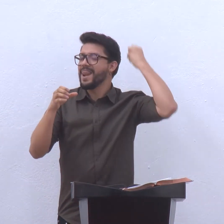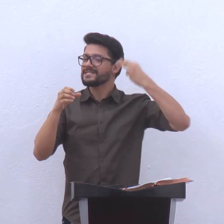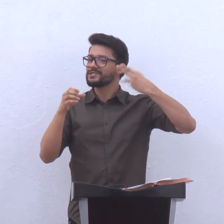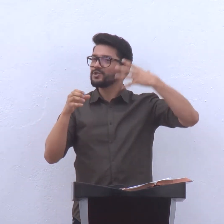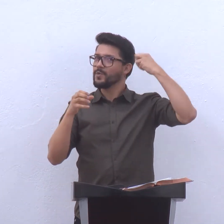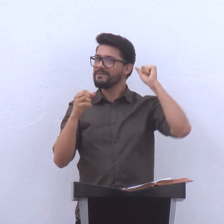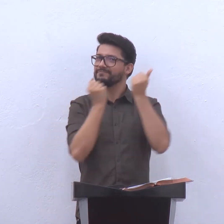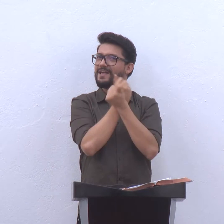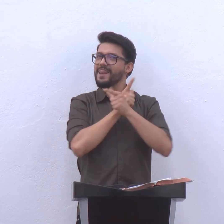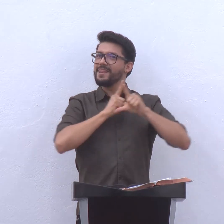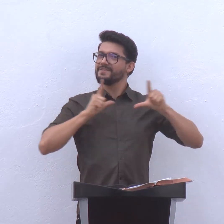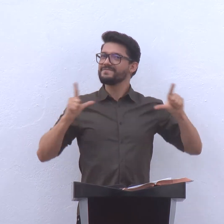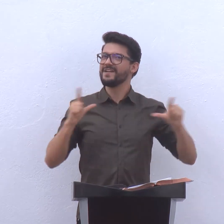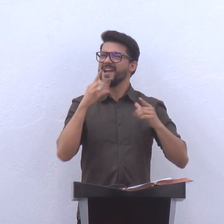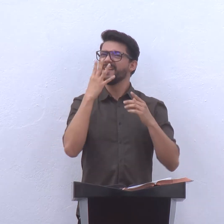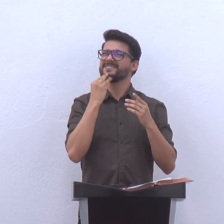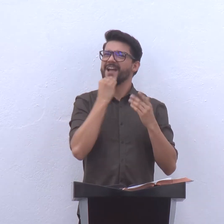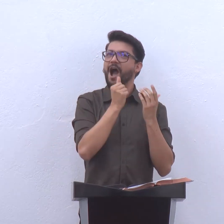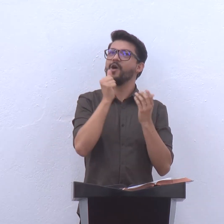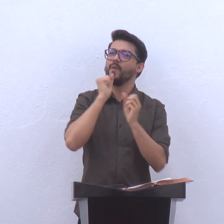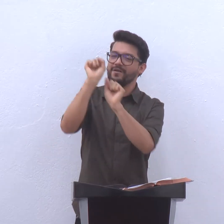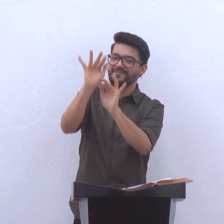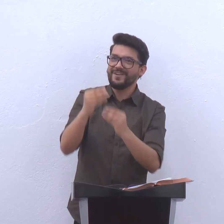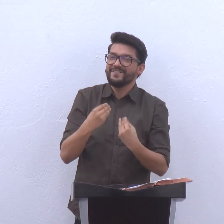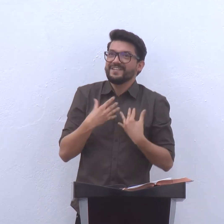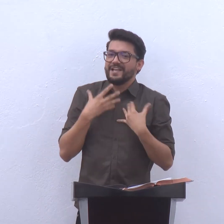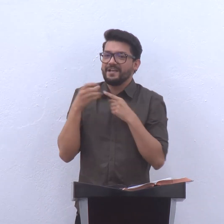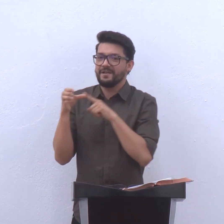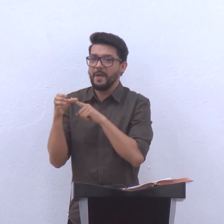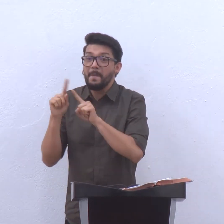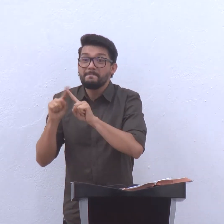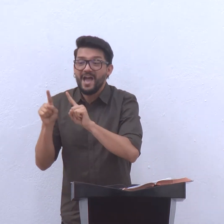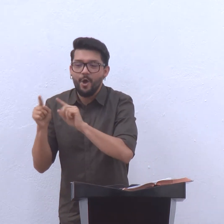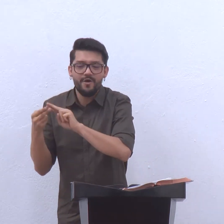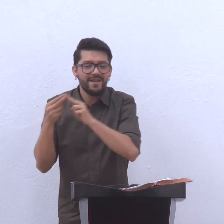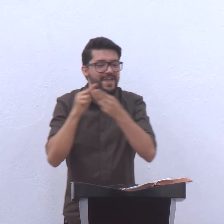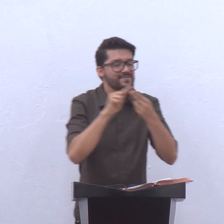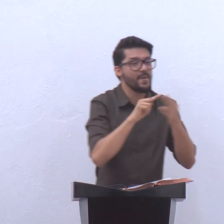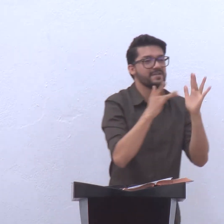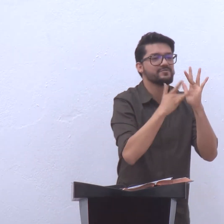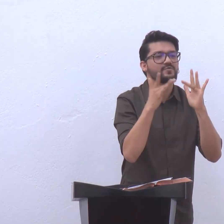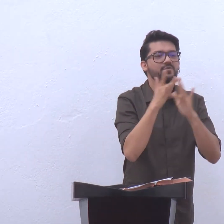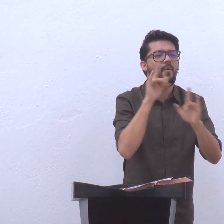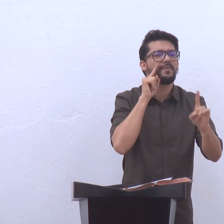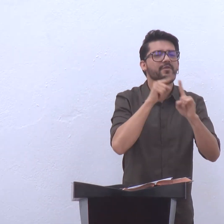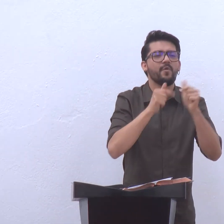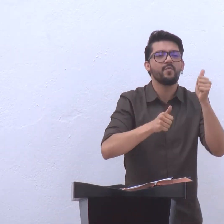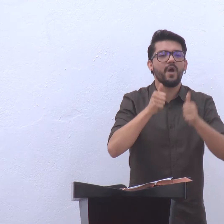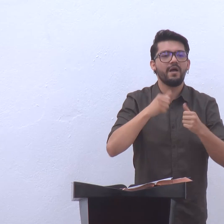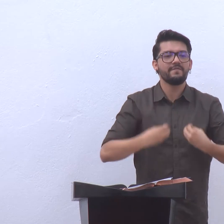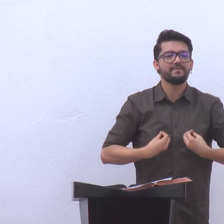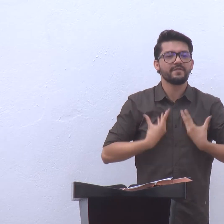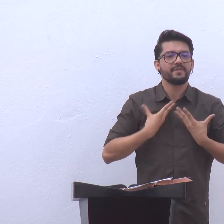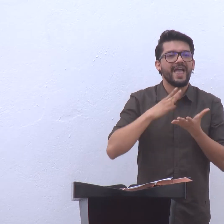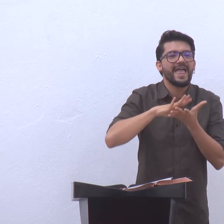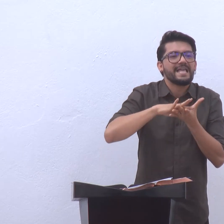Acuérdese que mientras el sacerdote tomaba agua de la fuente de Gihón, recordaba el agua de la peña de Oreb que les fue dada en